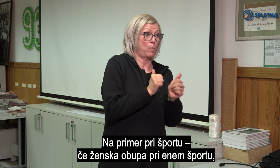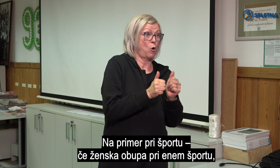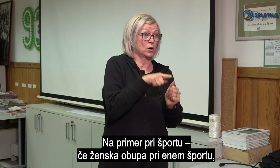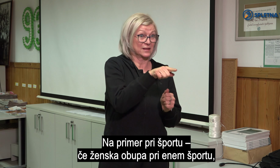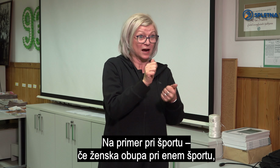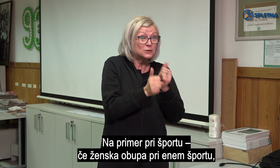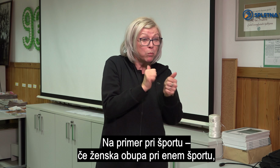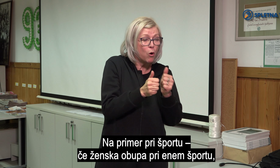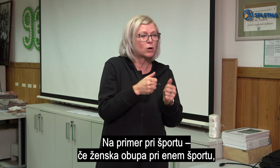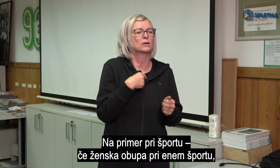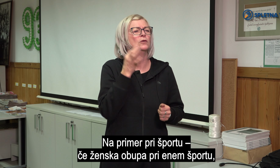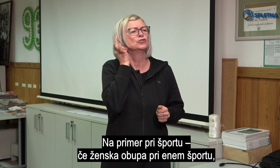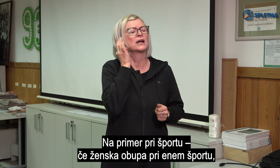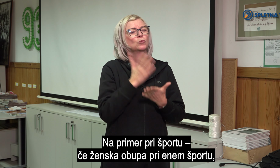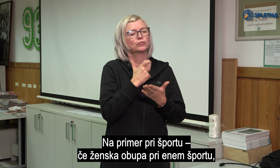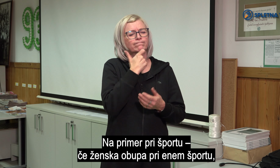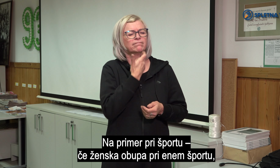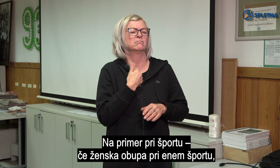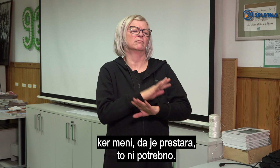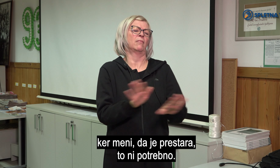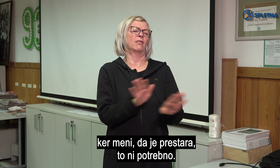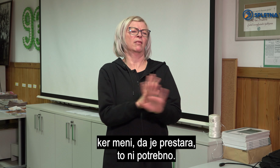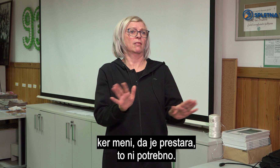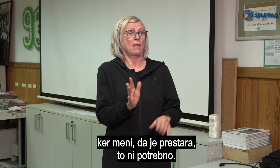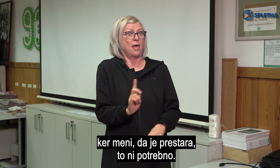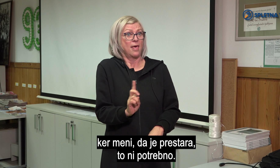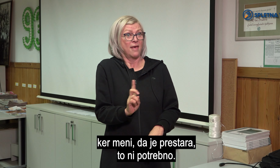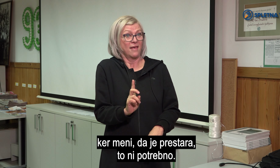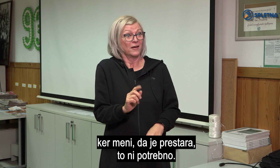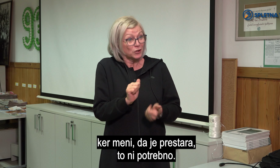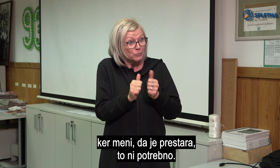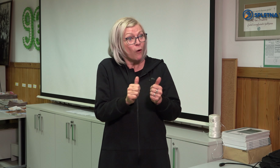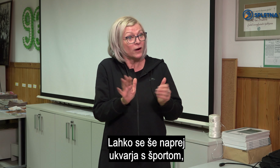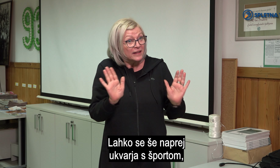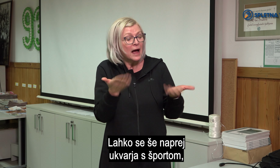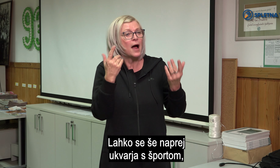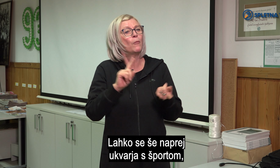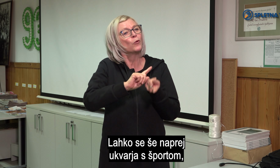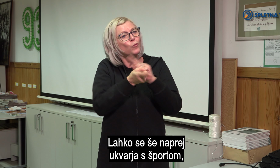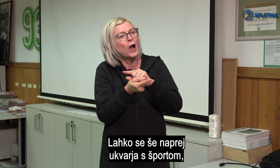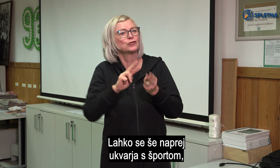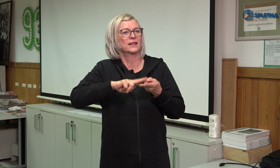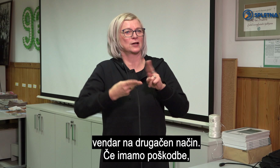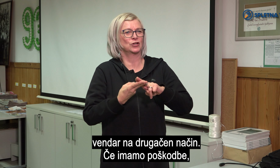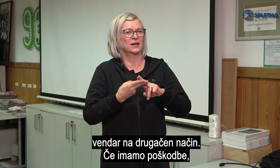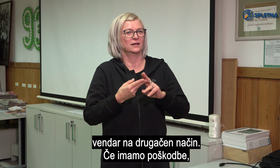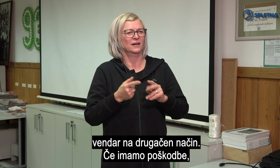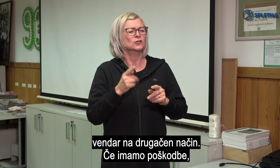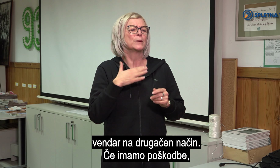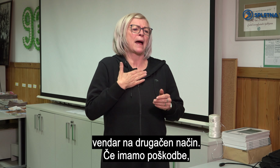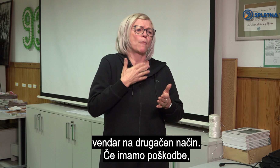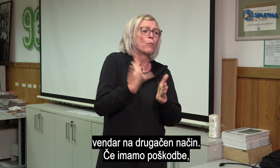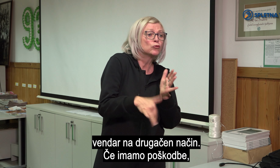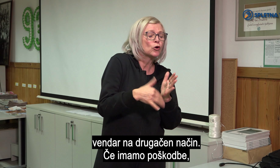Naprimer pri športu. Če ženska obupa pri enem športu, ker meni, da je prestara, to ni potrebno. Lahko se še naprej ukvarja